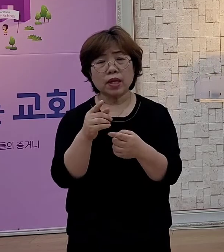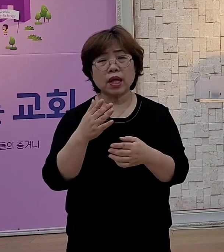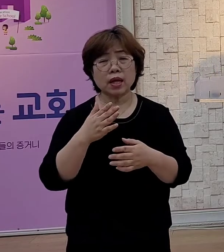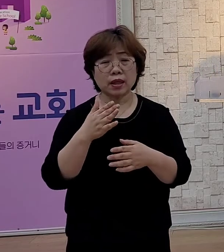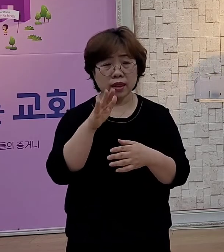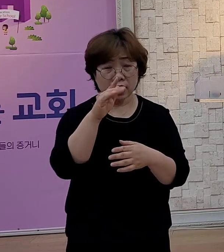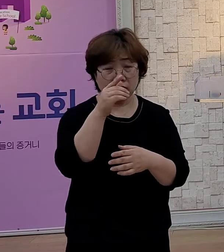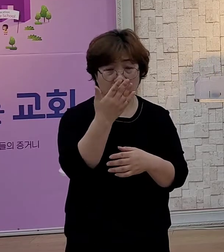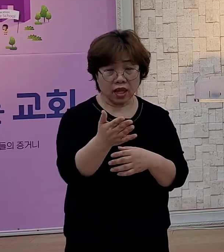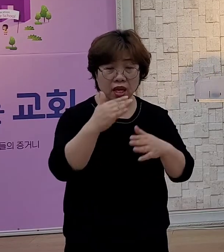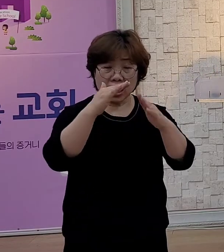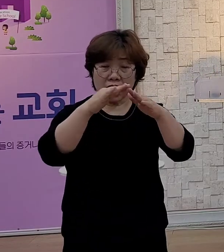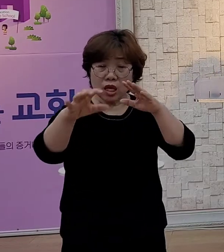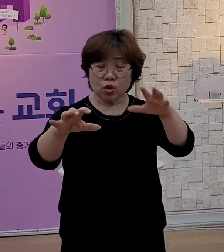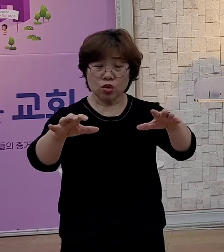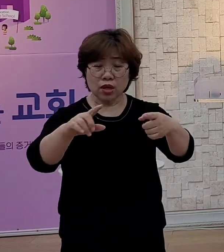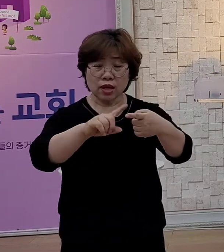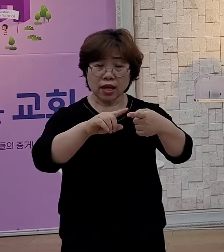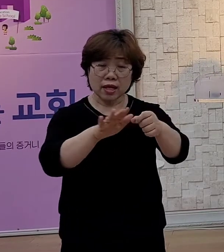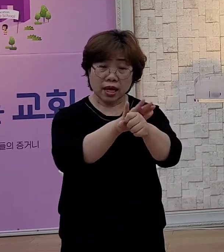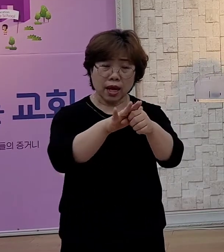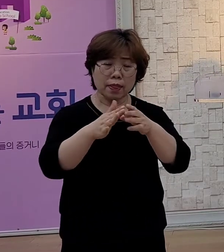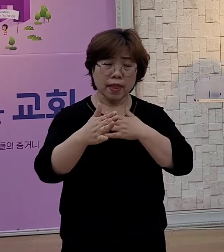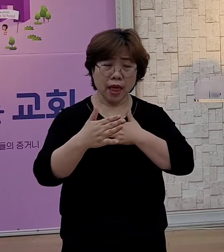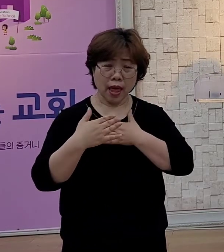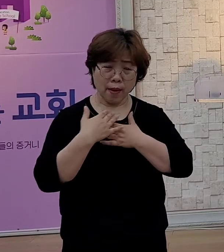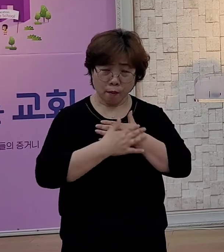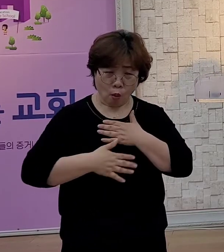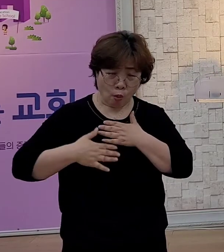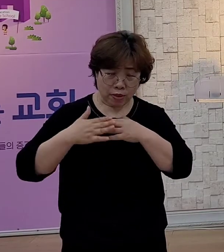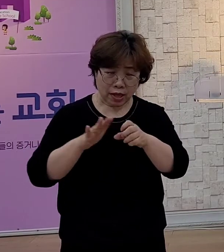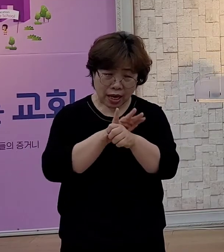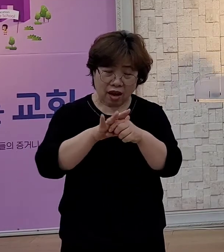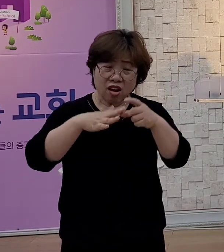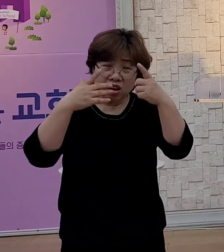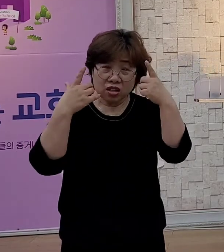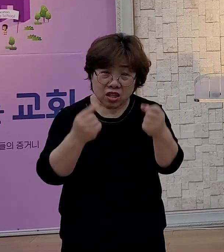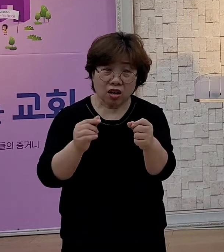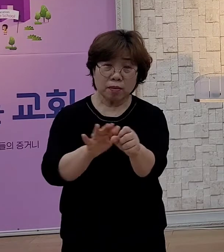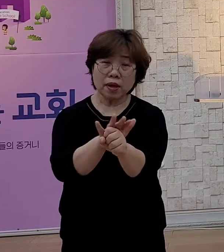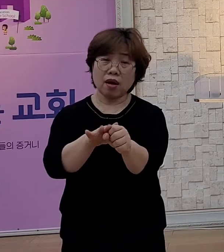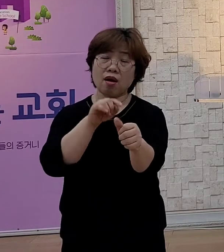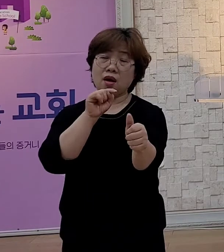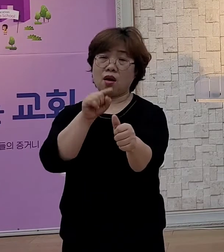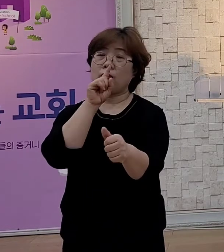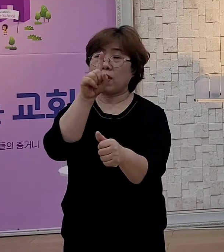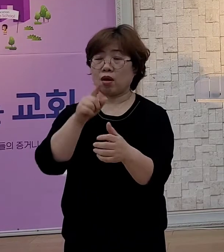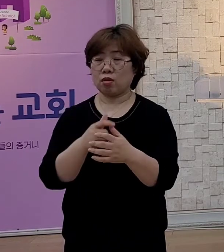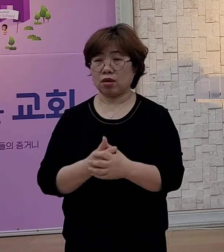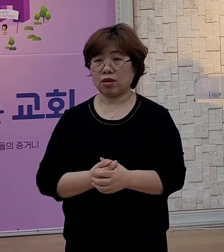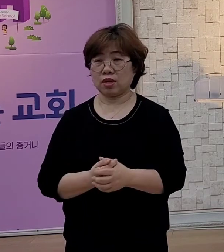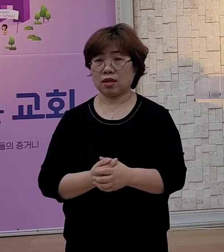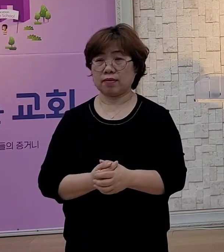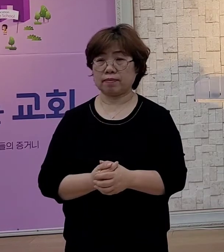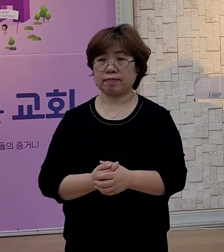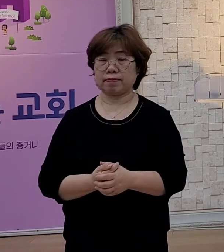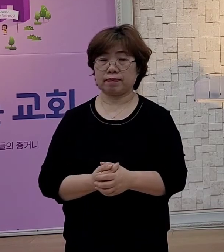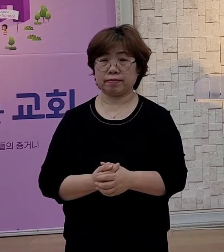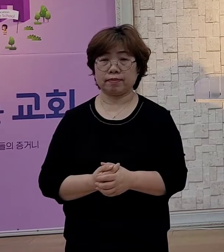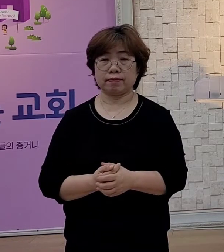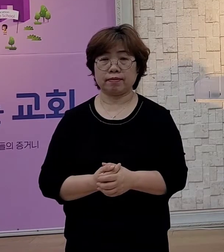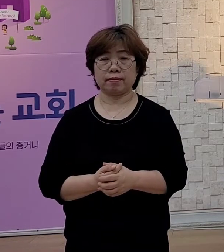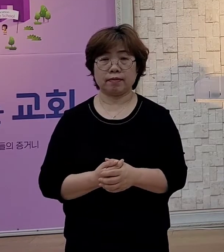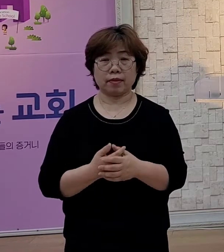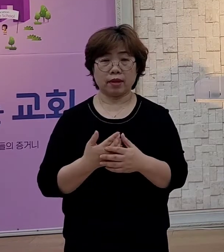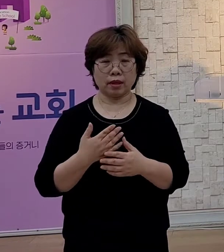이게 6개지. 이제 5계명부터 10계명까지의 이 계명을 종합해 보면 내 이웃